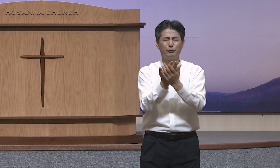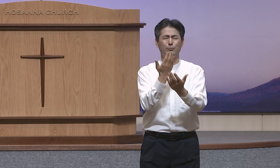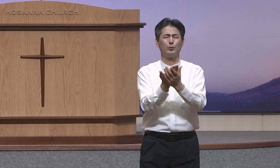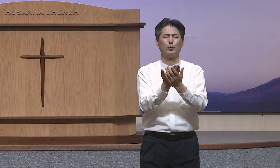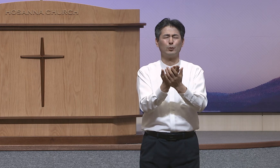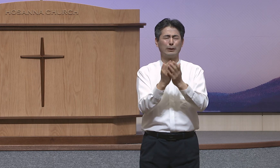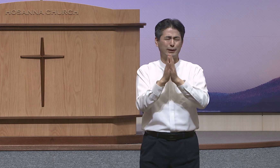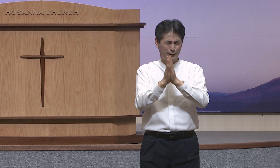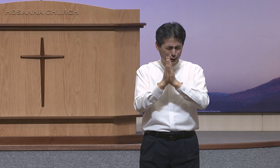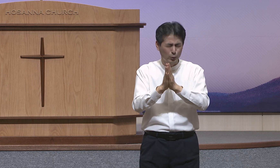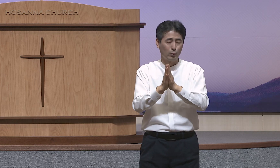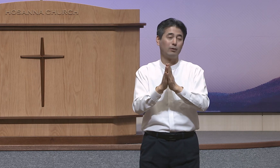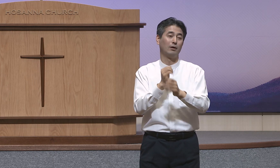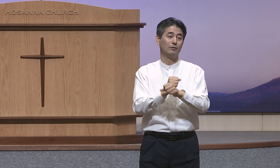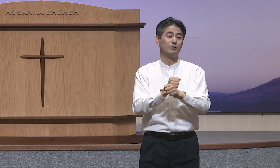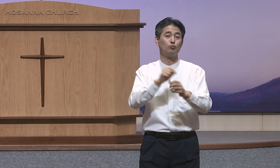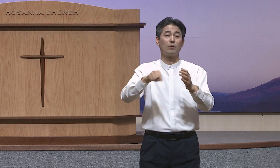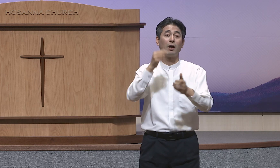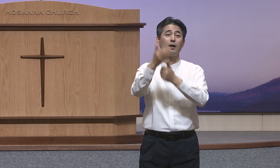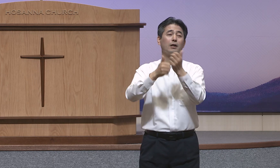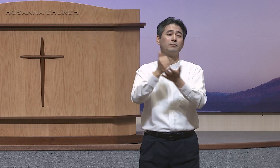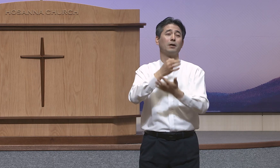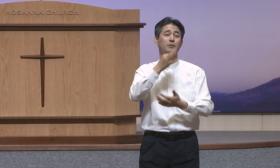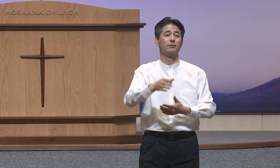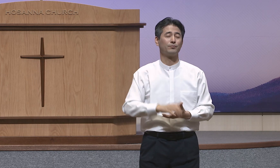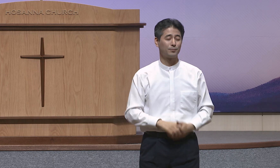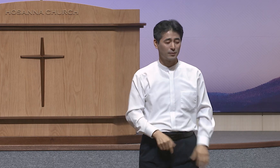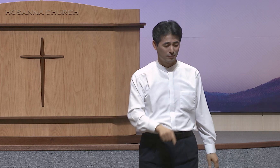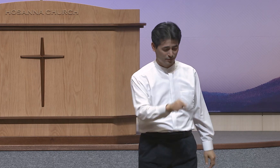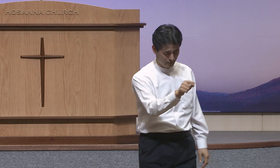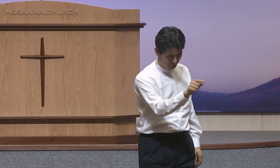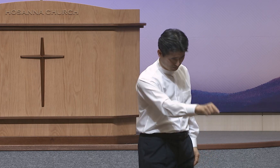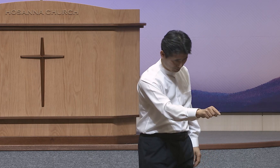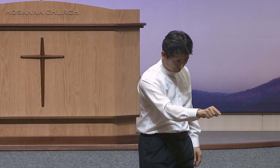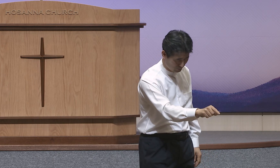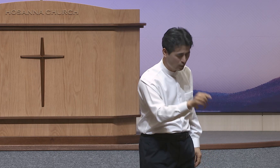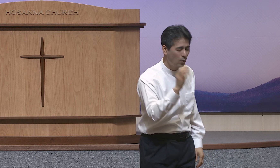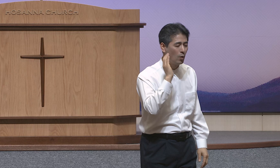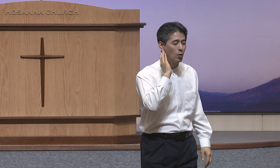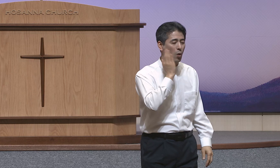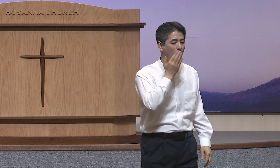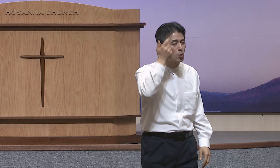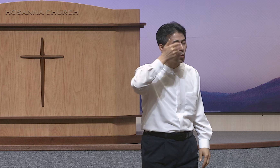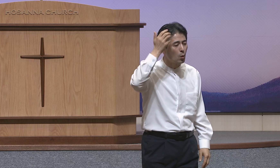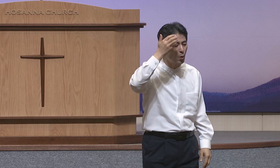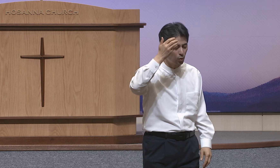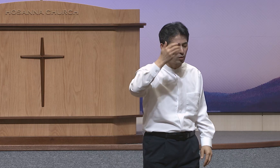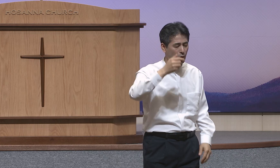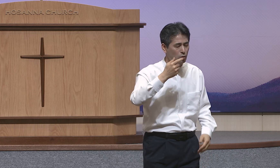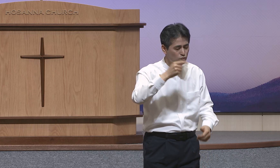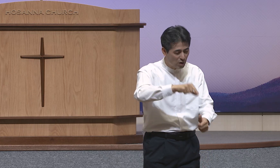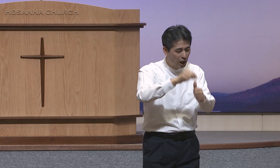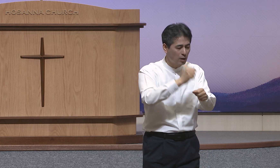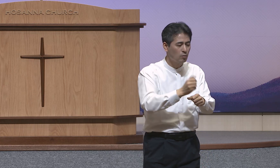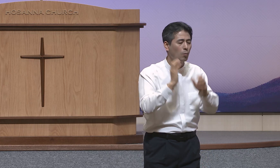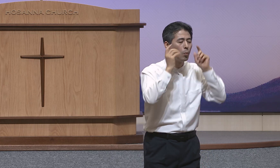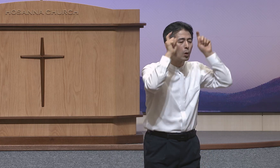순종하겠습니다. 말씀해 주세요 라고 기도했습니다. 그때 하나님께서 말씀하셨습니다. 농인들의 영혼을